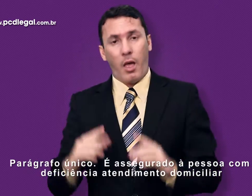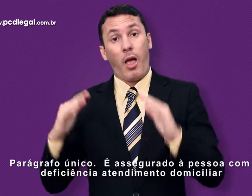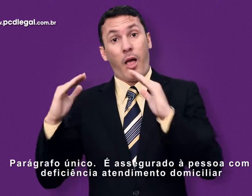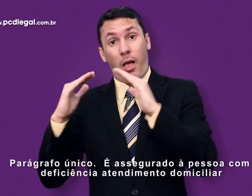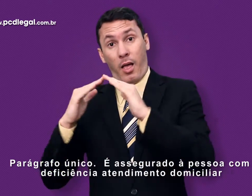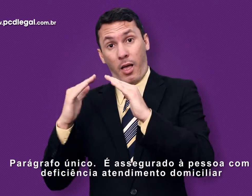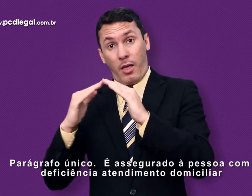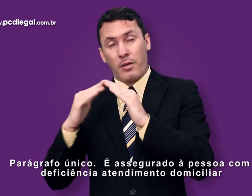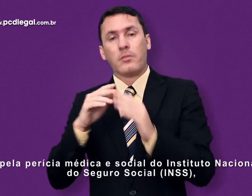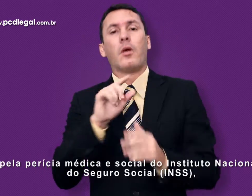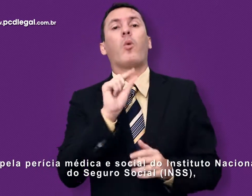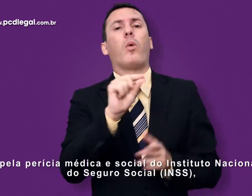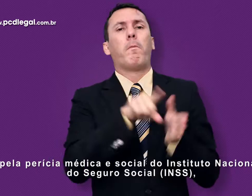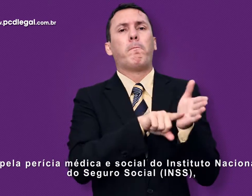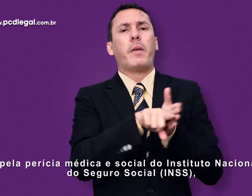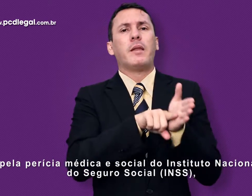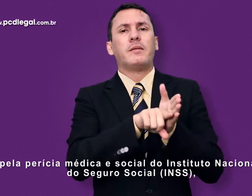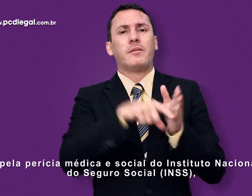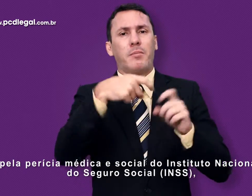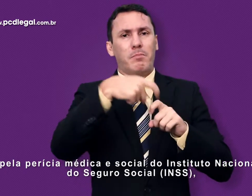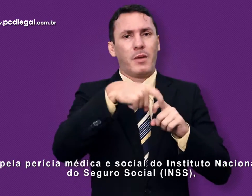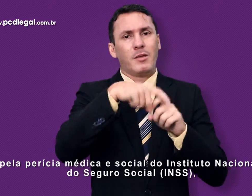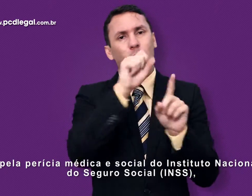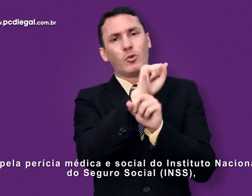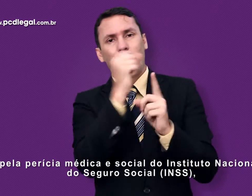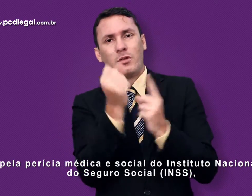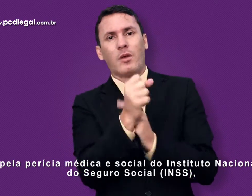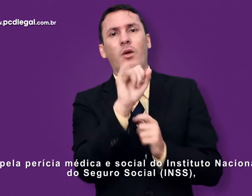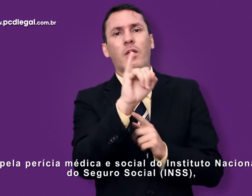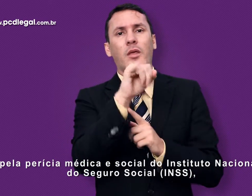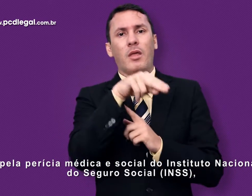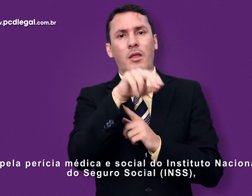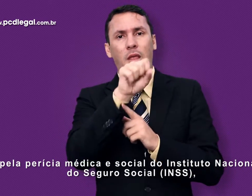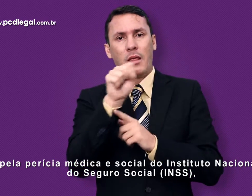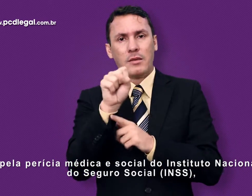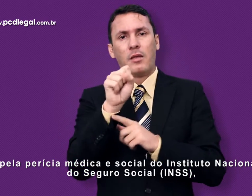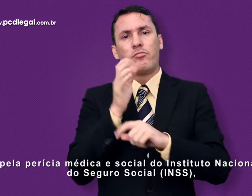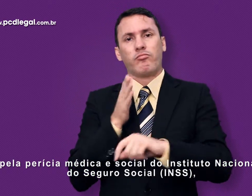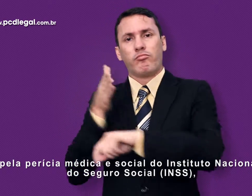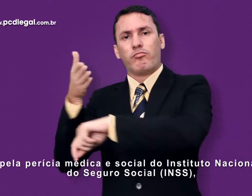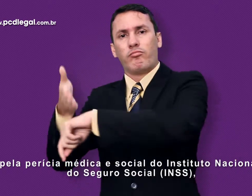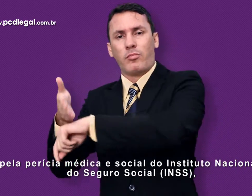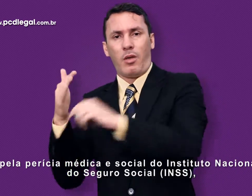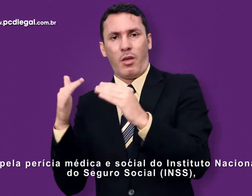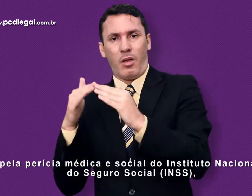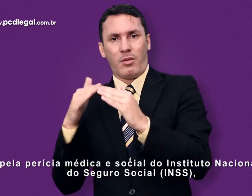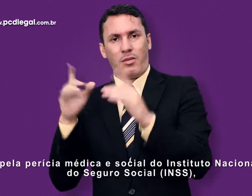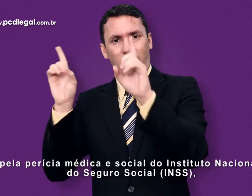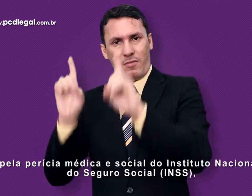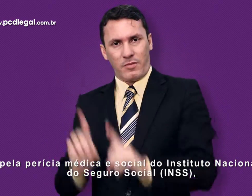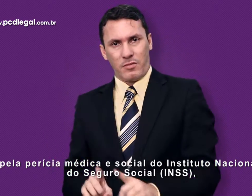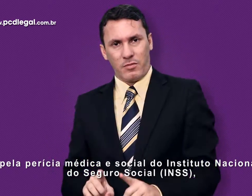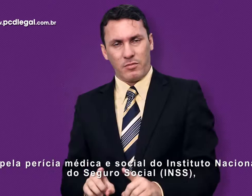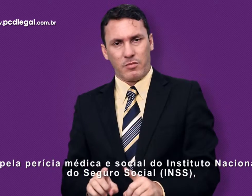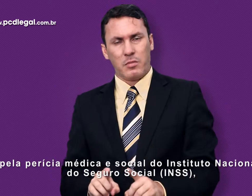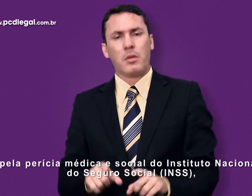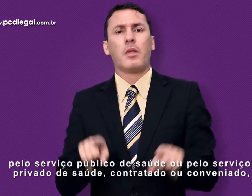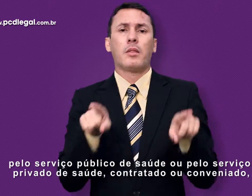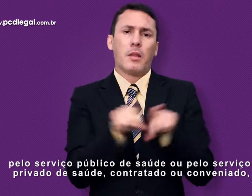atendimento domiciliar pela perícia médica e social do Instituto Nacional do Seguro Social, INSS, pelo